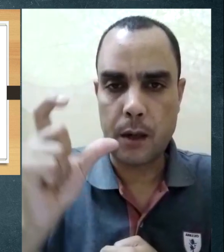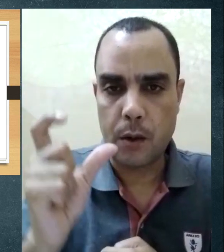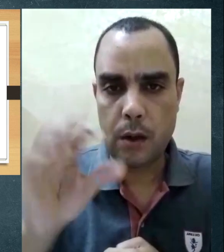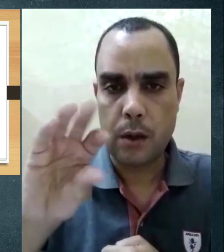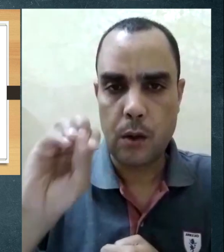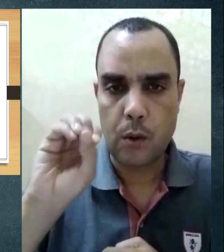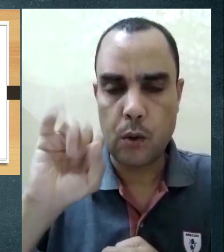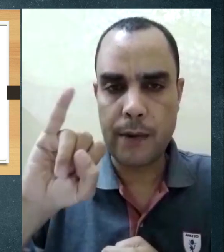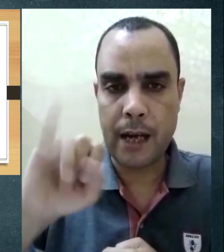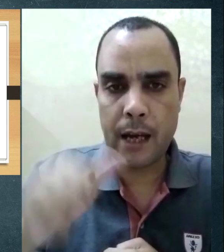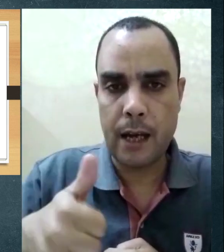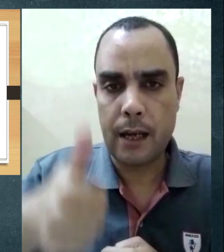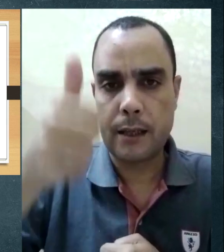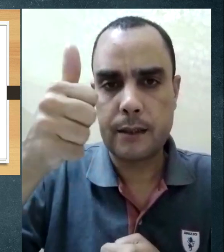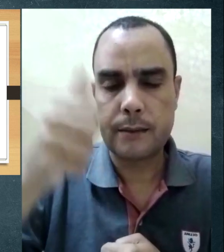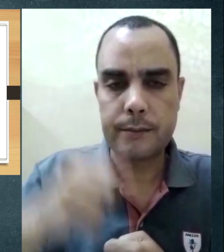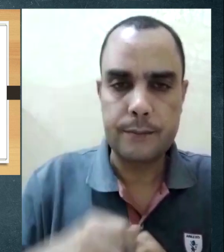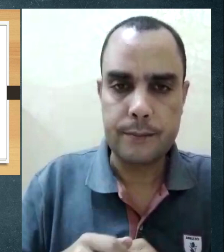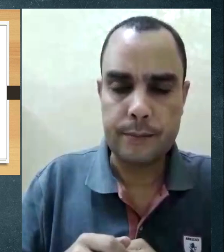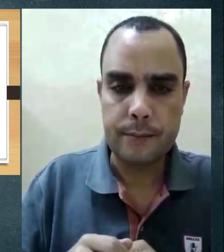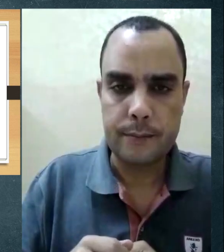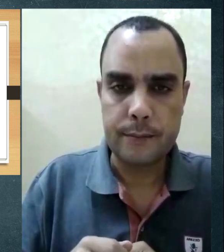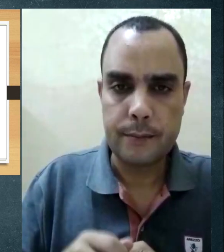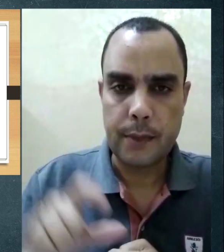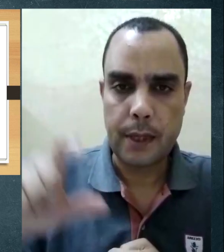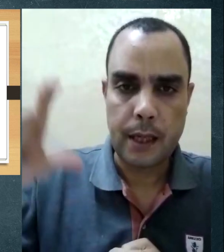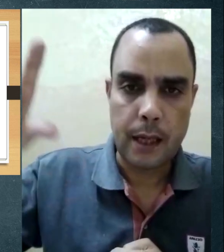ينأى عنهما